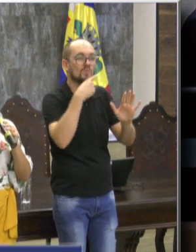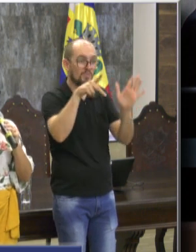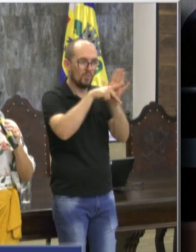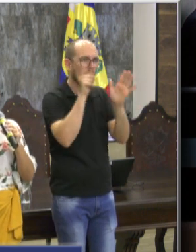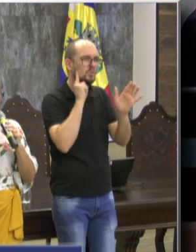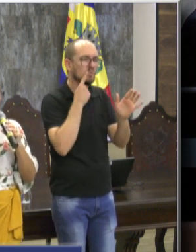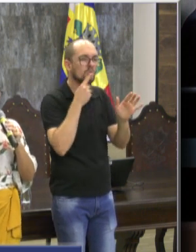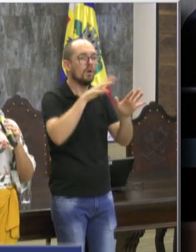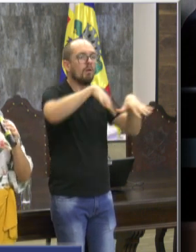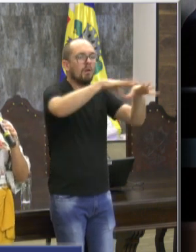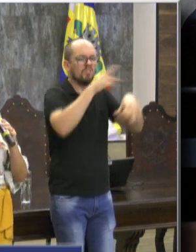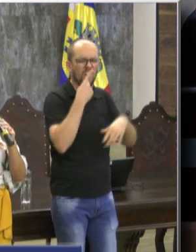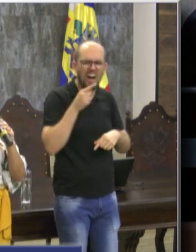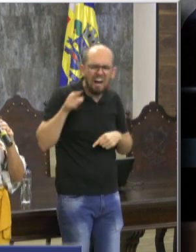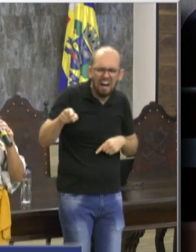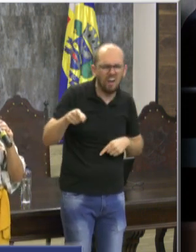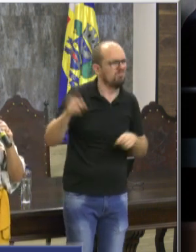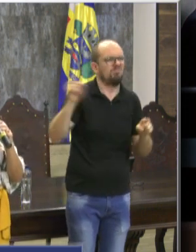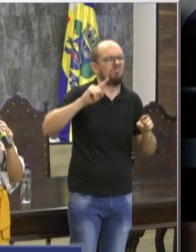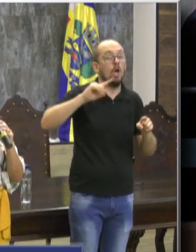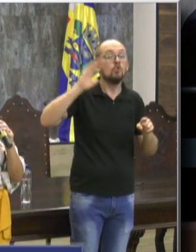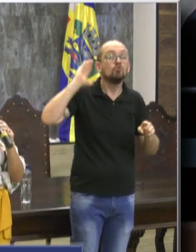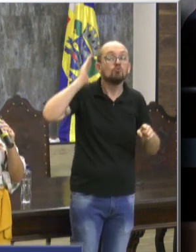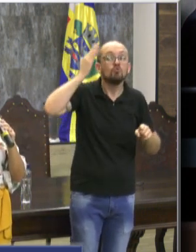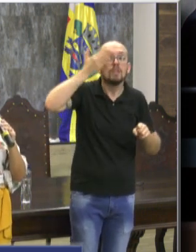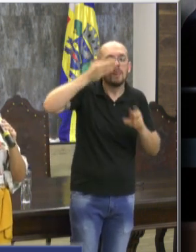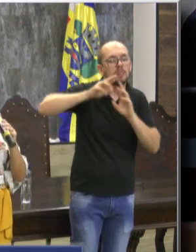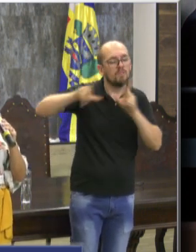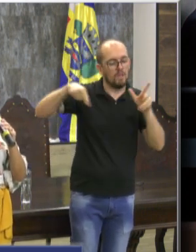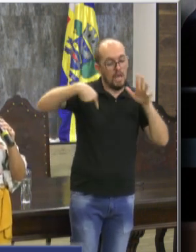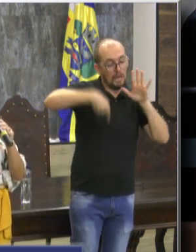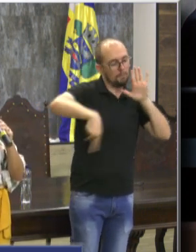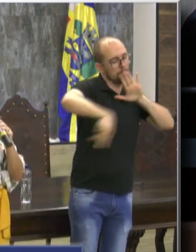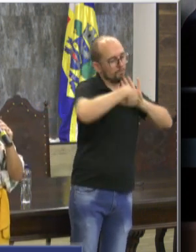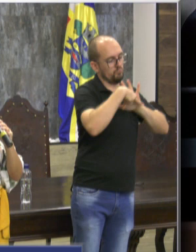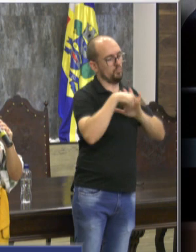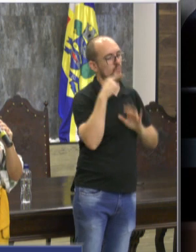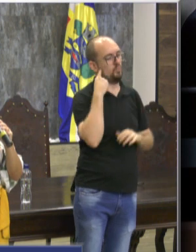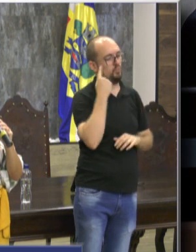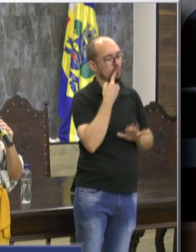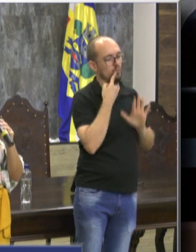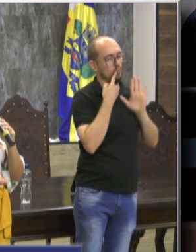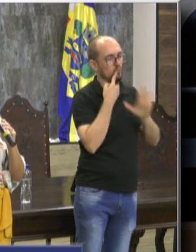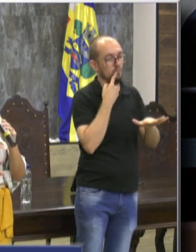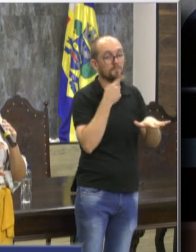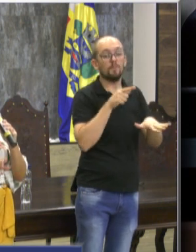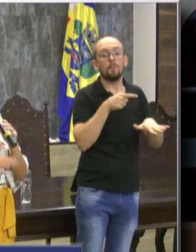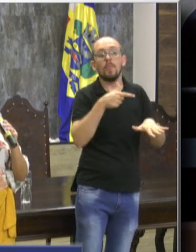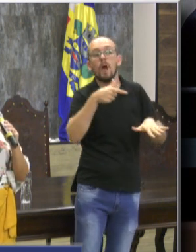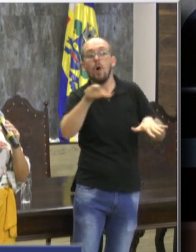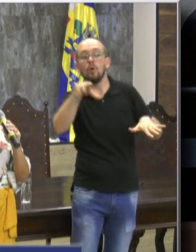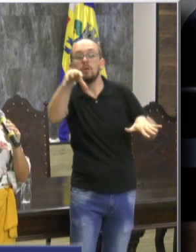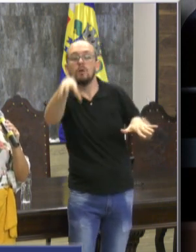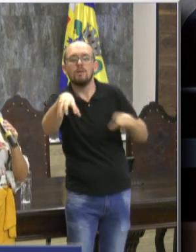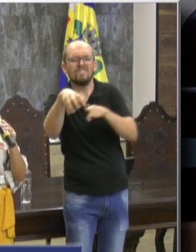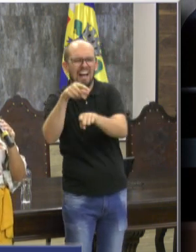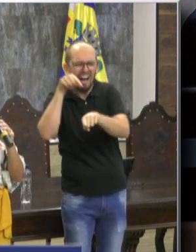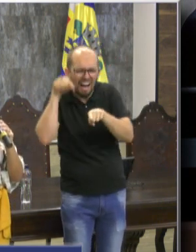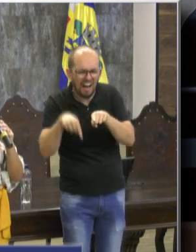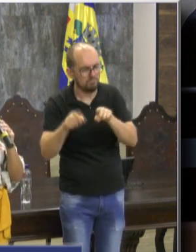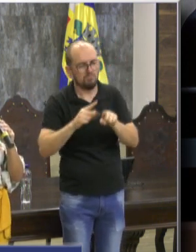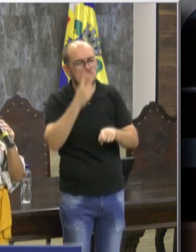é surdo e ele é surdo-cego, e a gente atende surdo. A instituição que atende só cego fala assim, ele não é para mim porque ele é